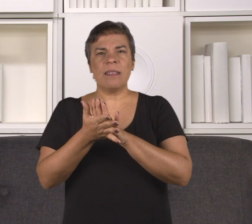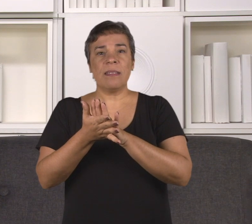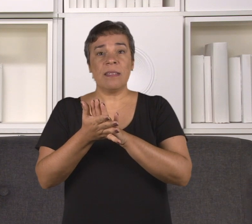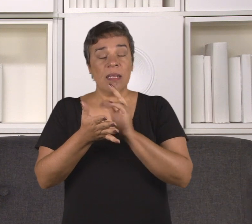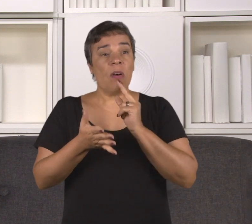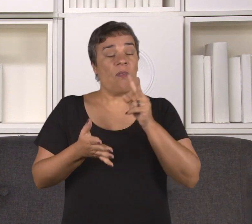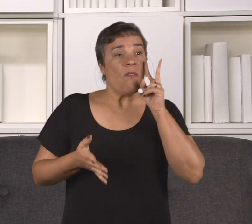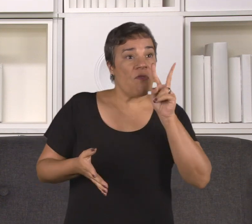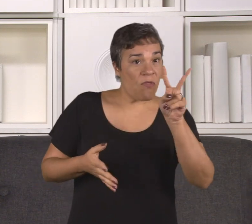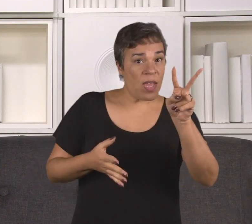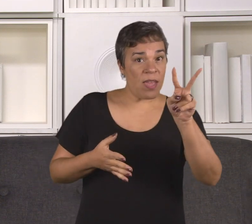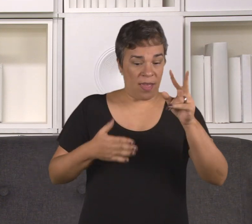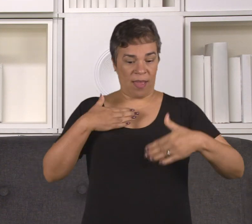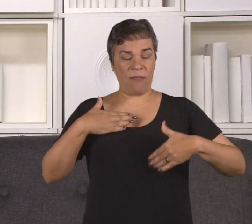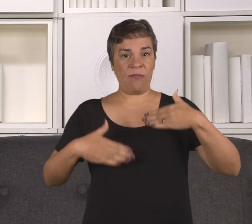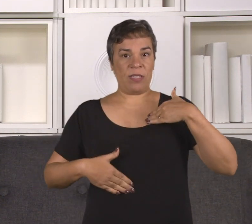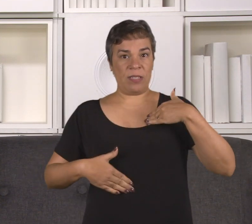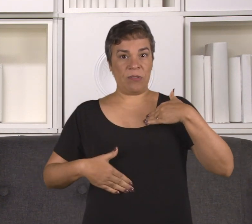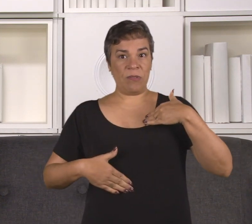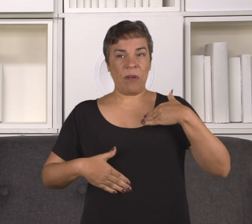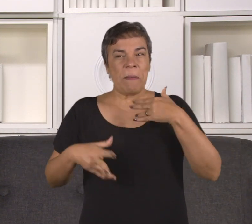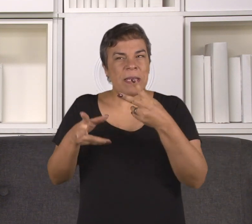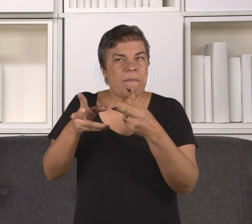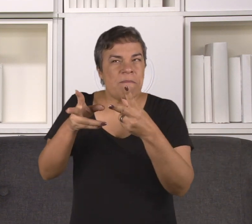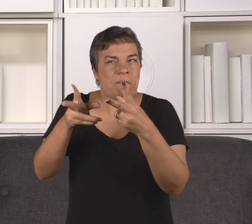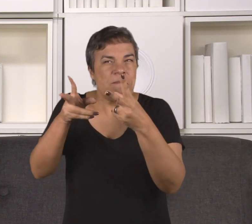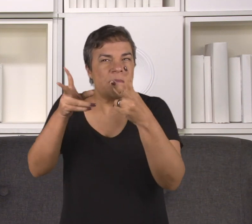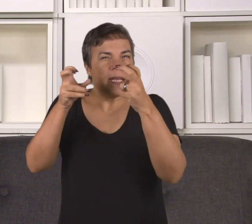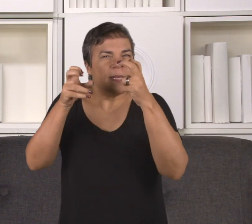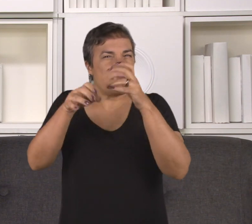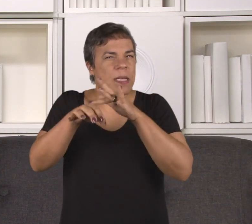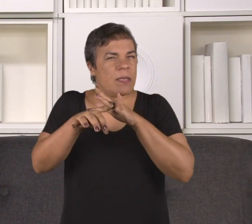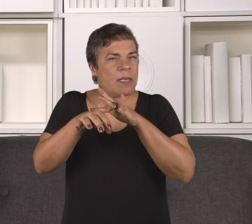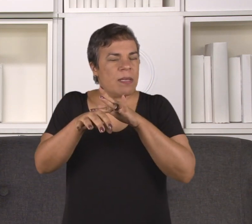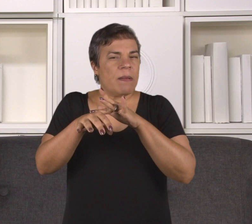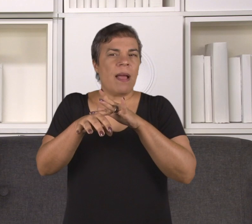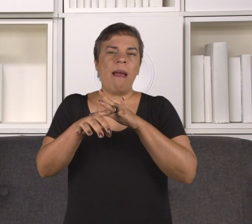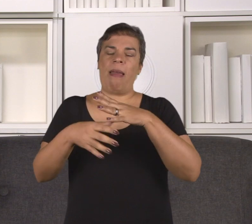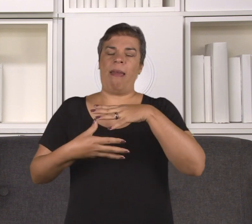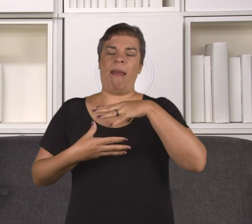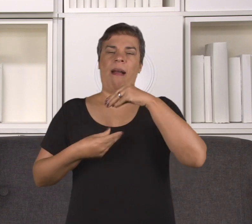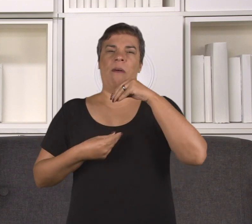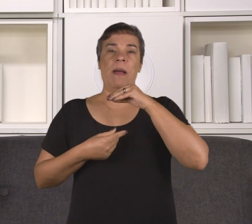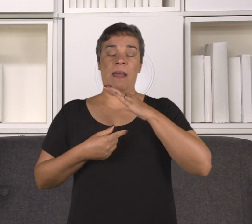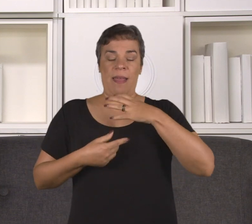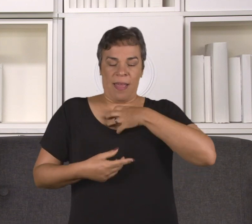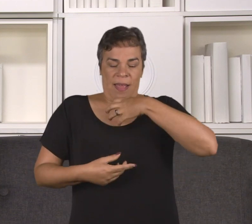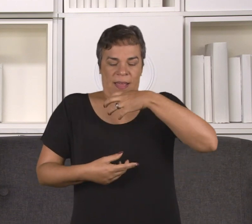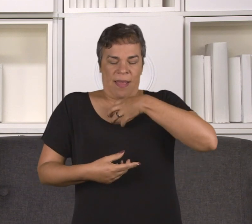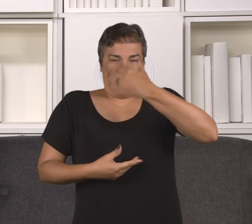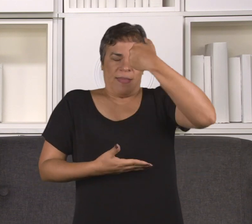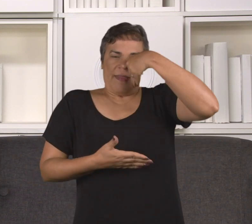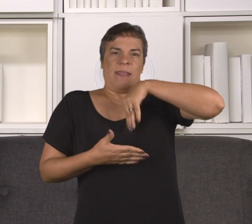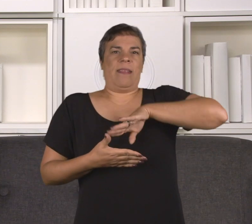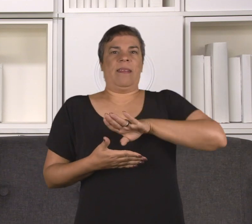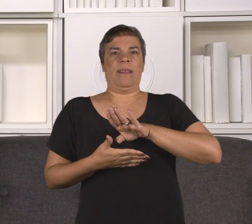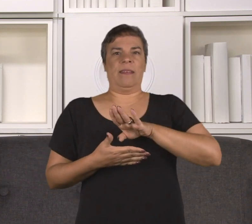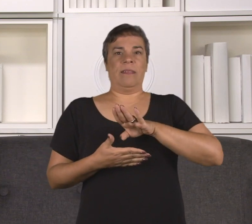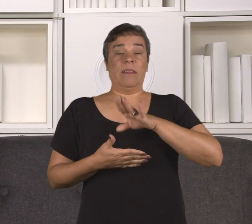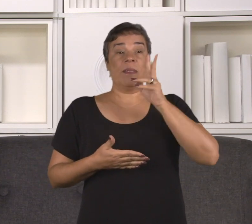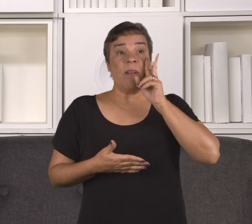física, escutar é uma experiência da alma. Ver é uma experiência física.